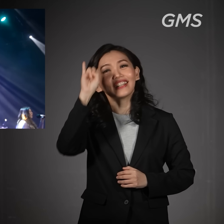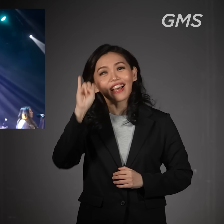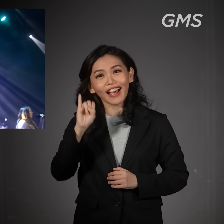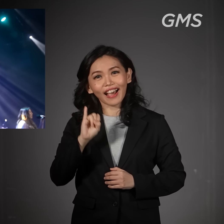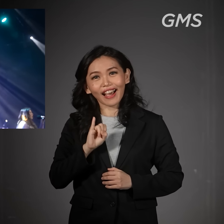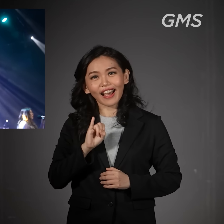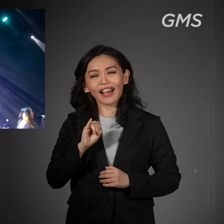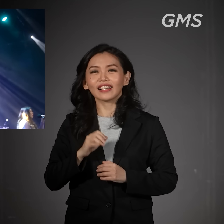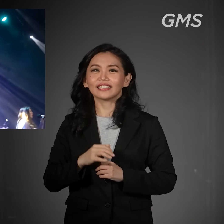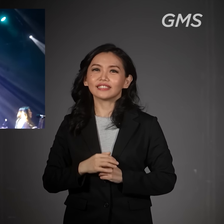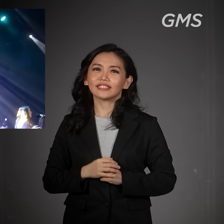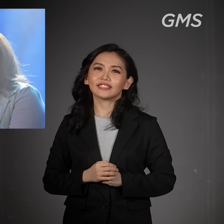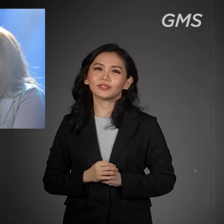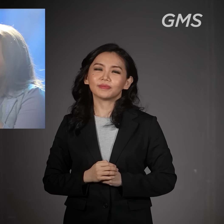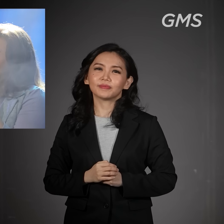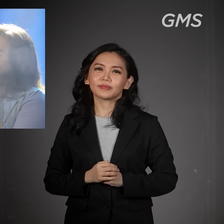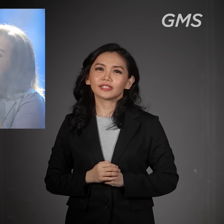terindah,